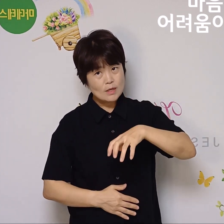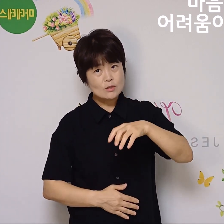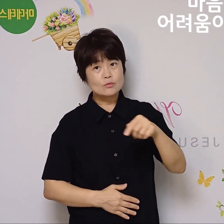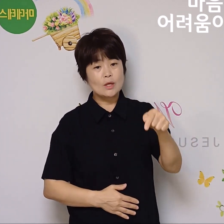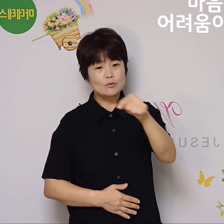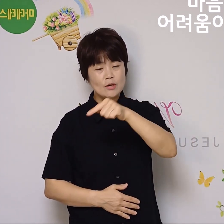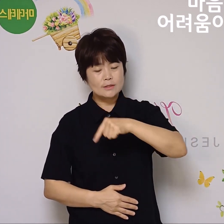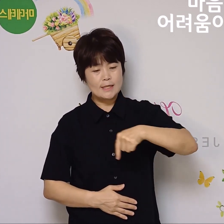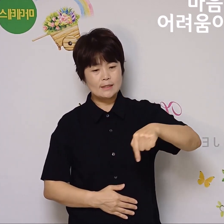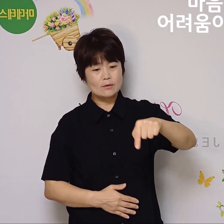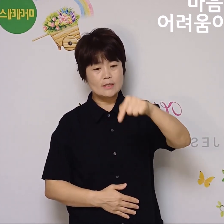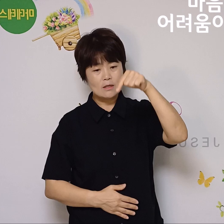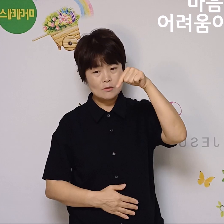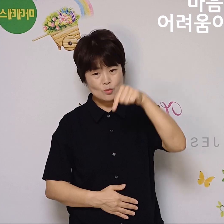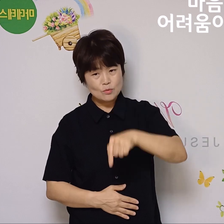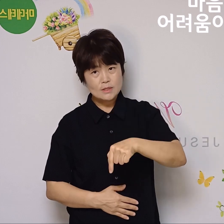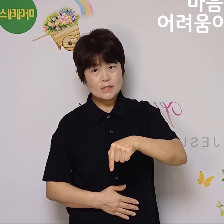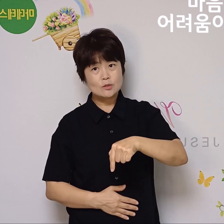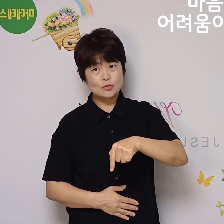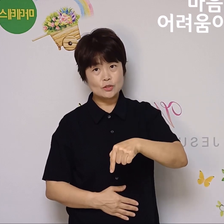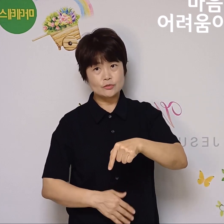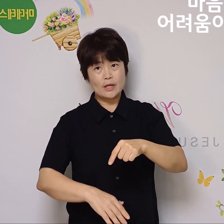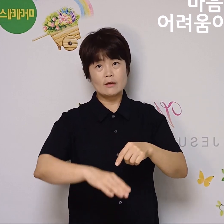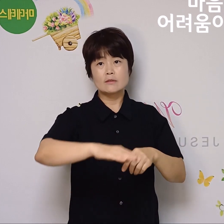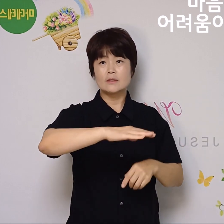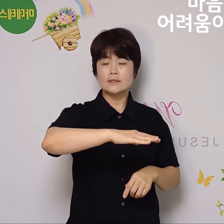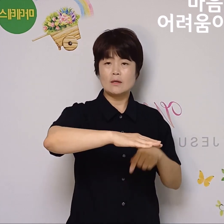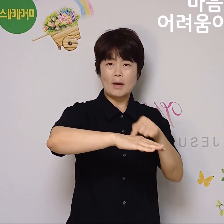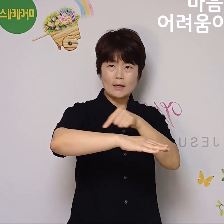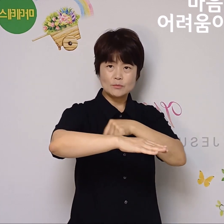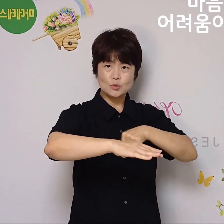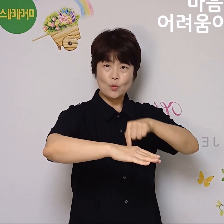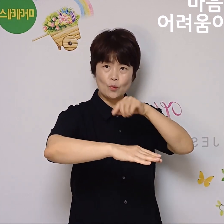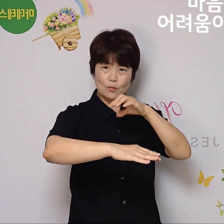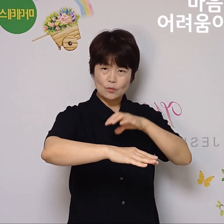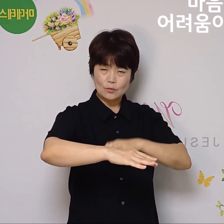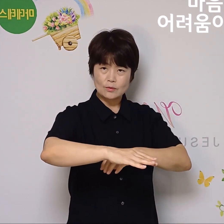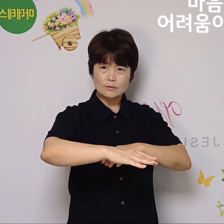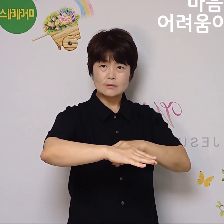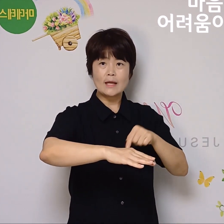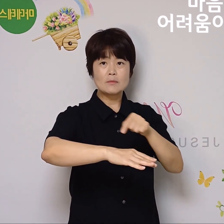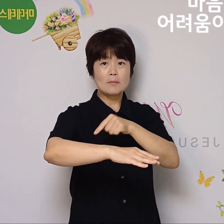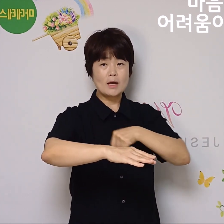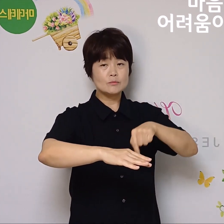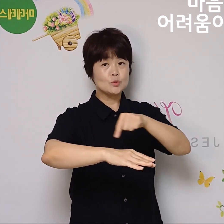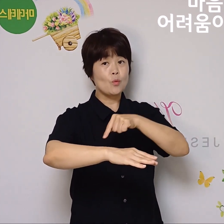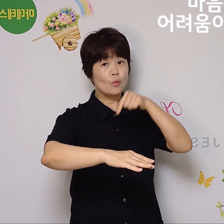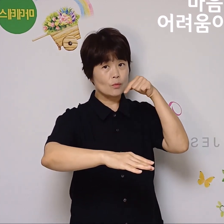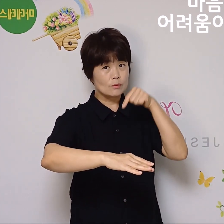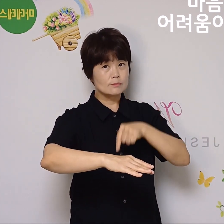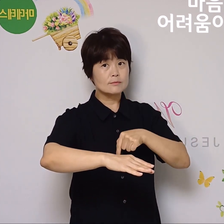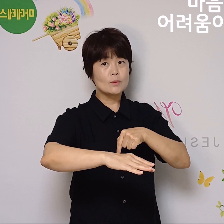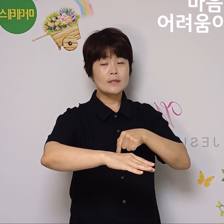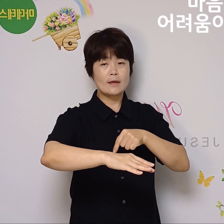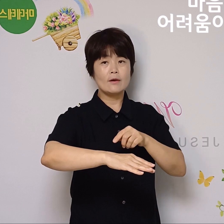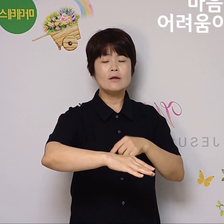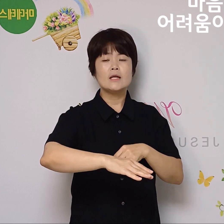하셔도 되고요. 그냥 이렇게 해서 속을 찔러주셔도 돼요. 그래서 마음속 아니면 마음속 똑같아요.